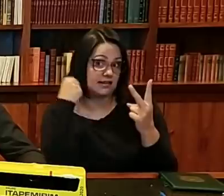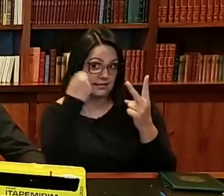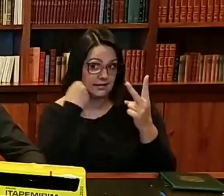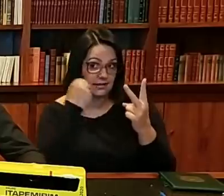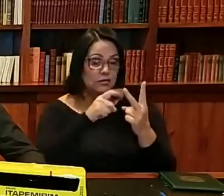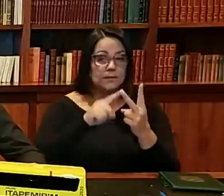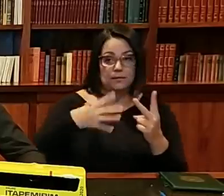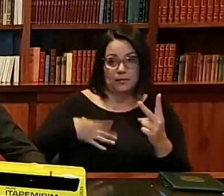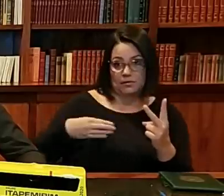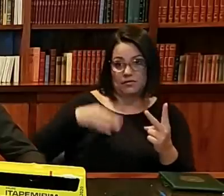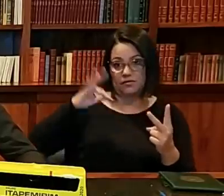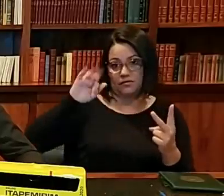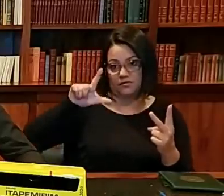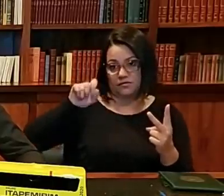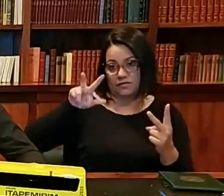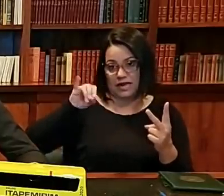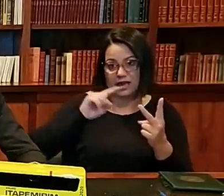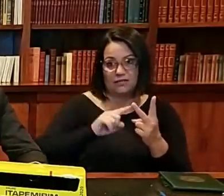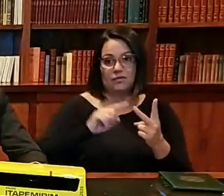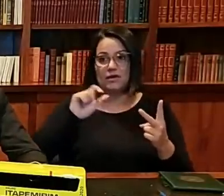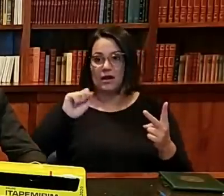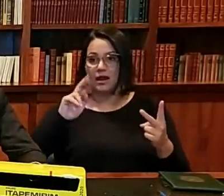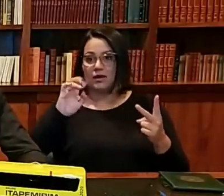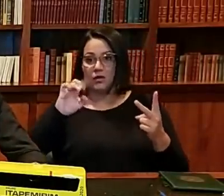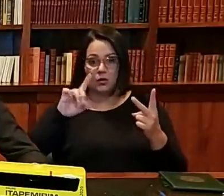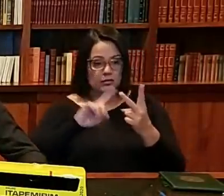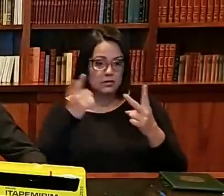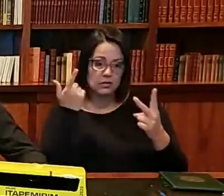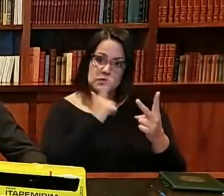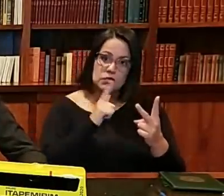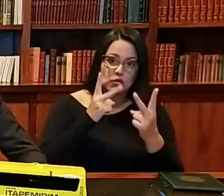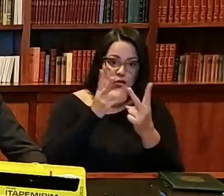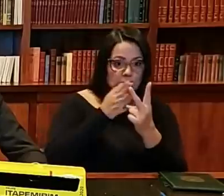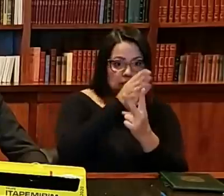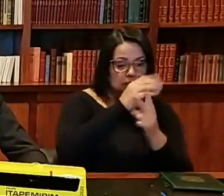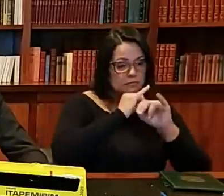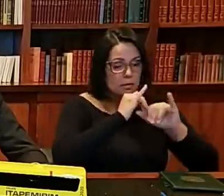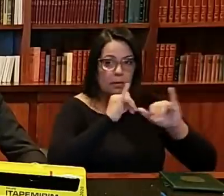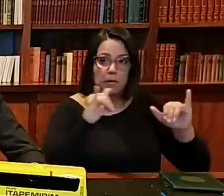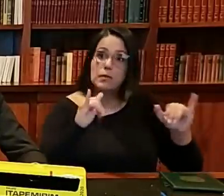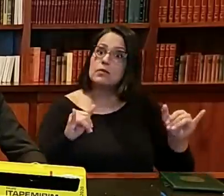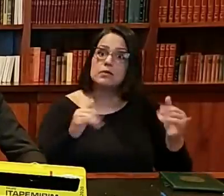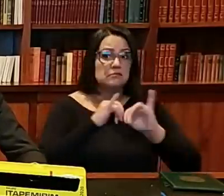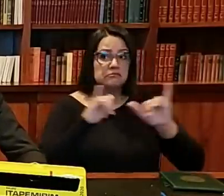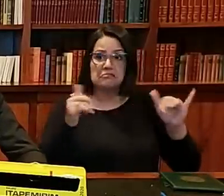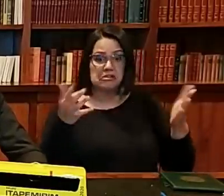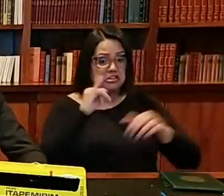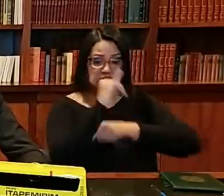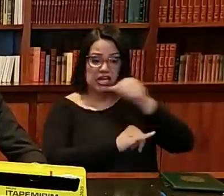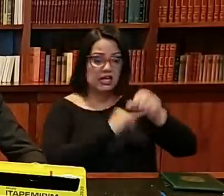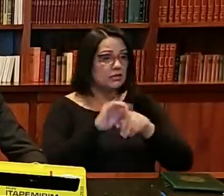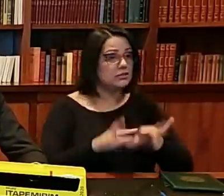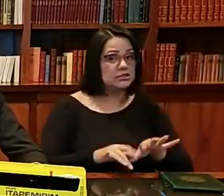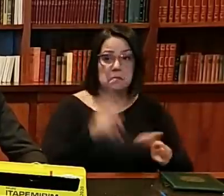O Flávio estava em segundo, terceiro, o Haroldo estava mais lá para trás, daí na reta final nós entramos na campanha dele. E a campanha foi isso aqui, internet,